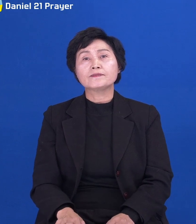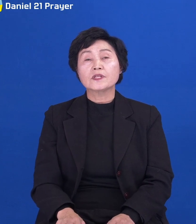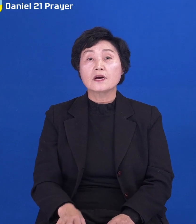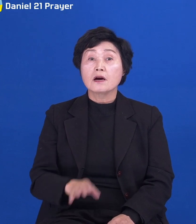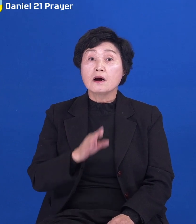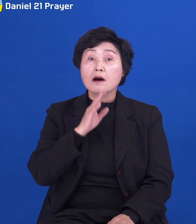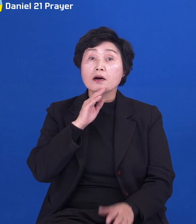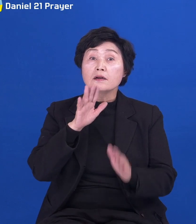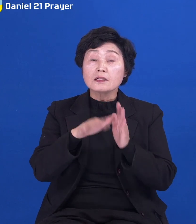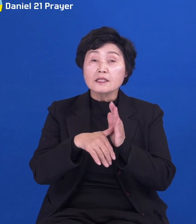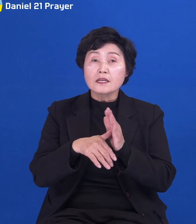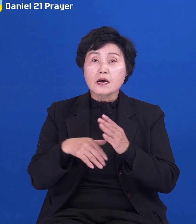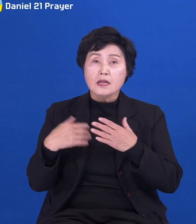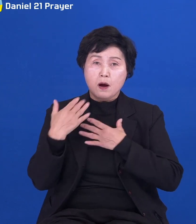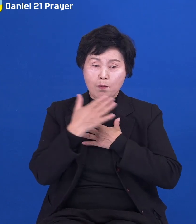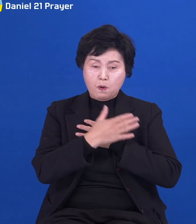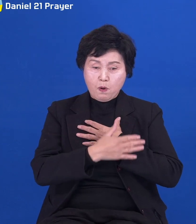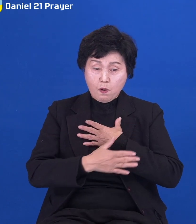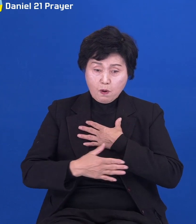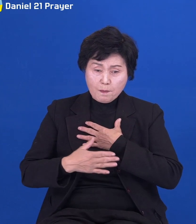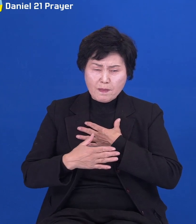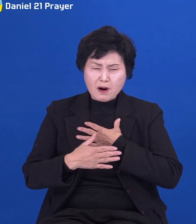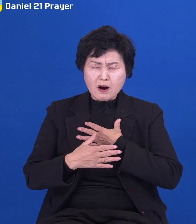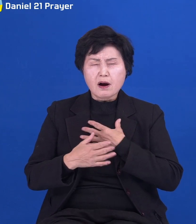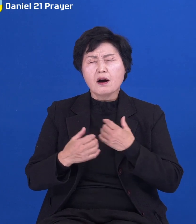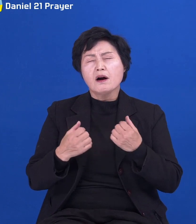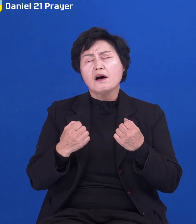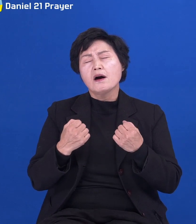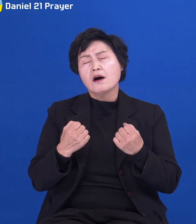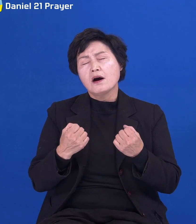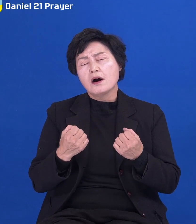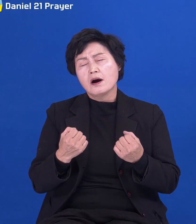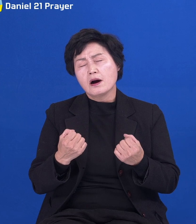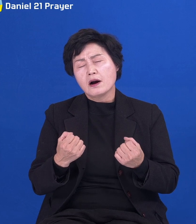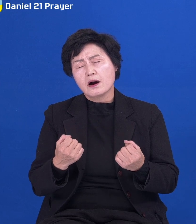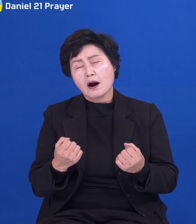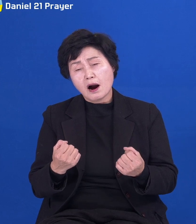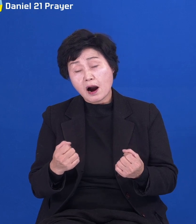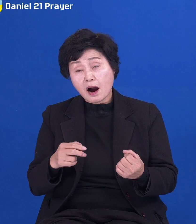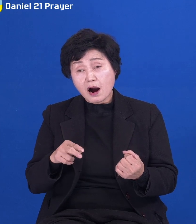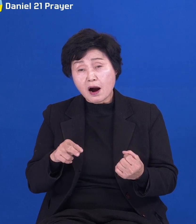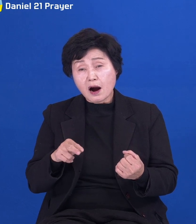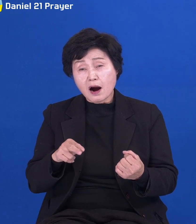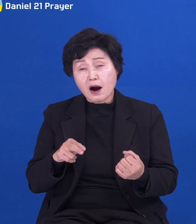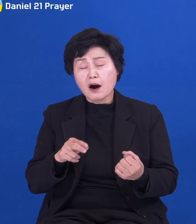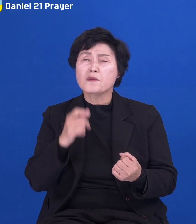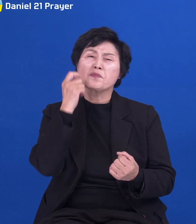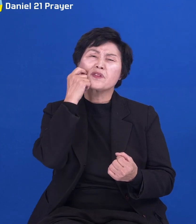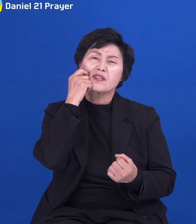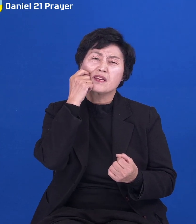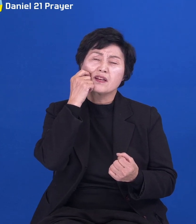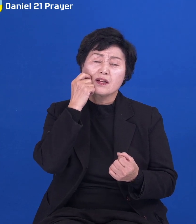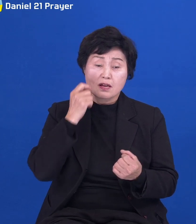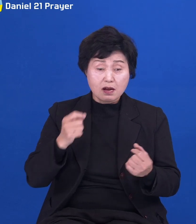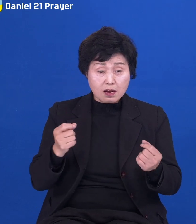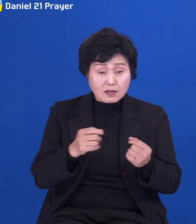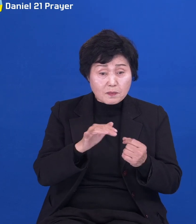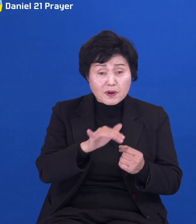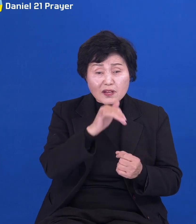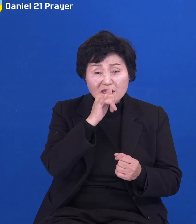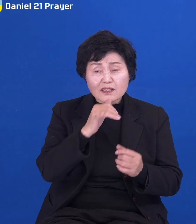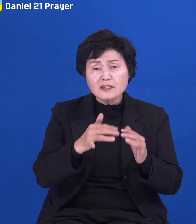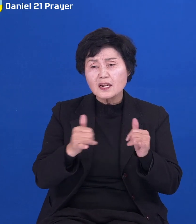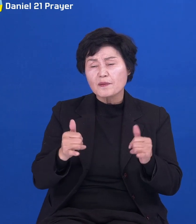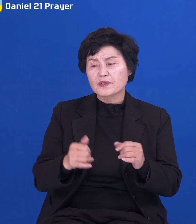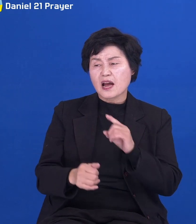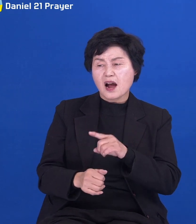당시 저희 몸 상태는 그렇게 일어나서 막 걸어 다닐 수 있는 몸 상태가 아니었어요. 이미 옆에 있던 사람들이 저에게 쟤는 이제 못